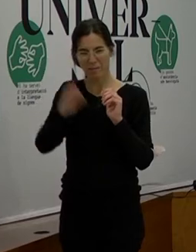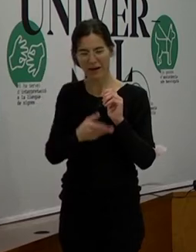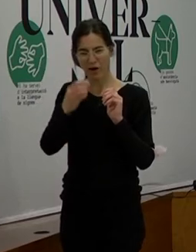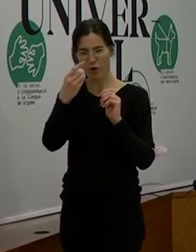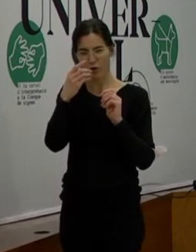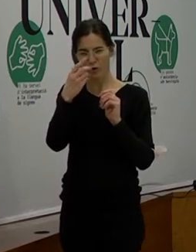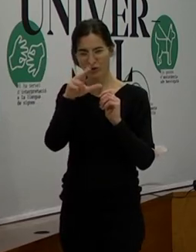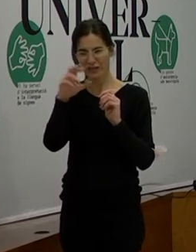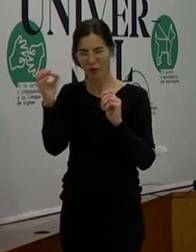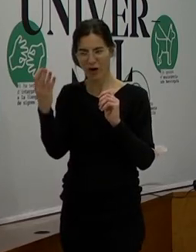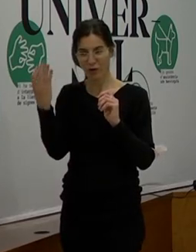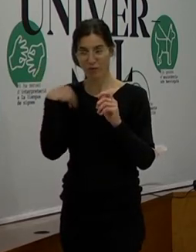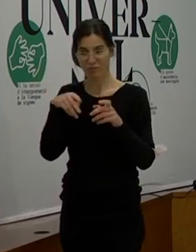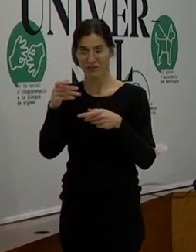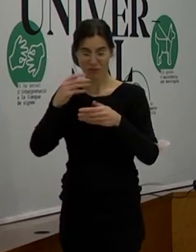que el García Maragall hi era,